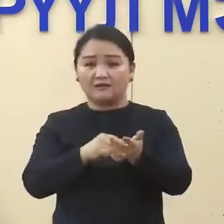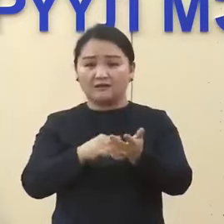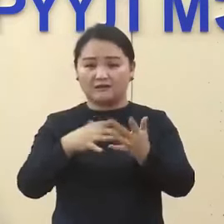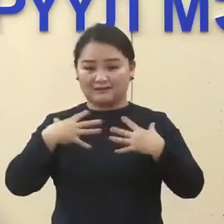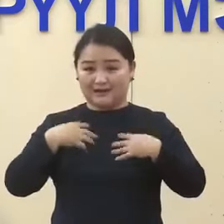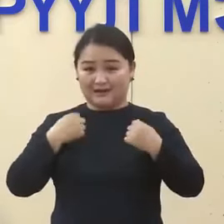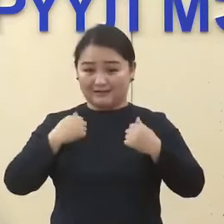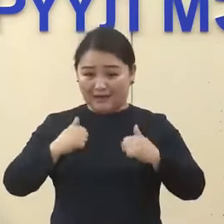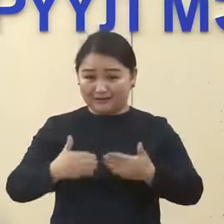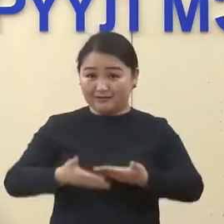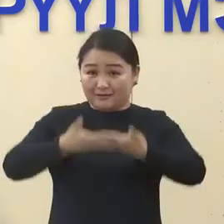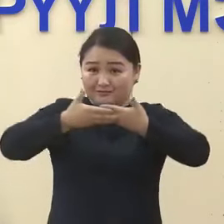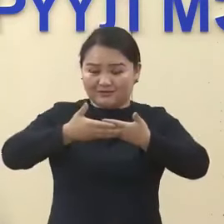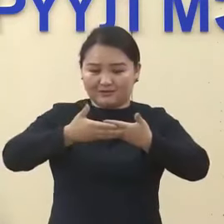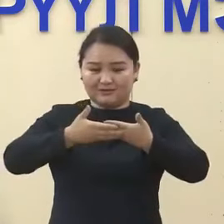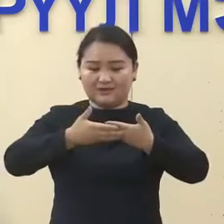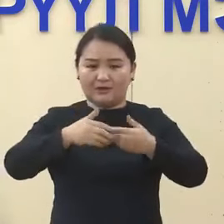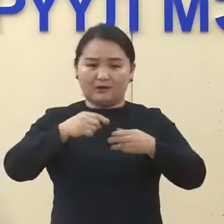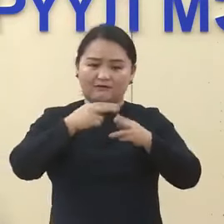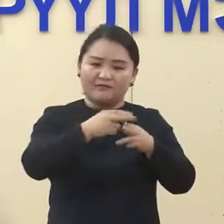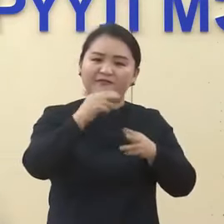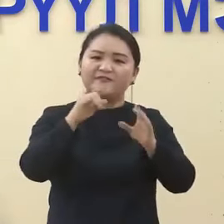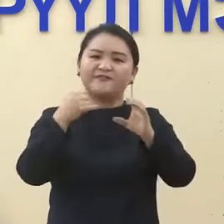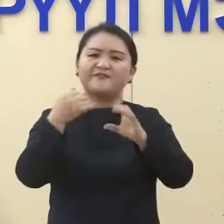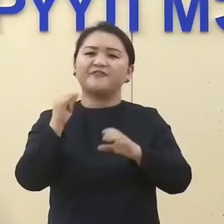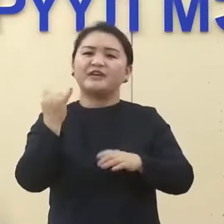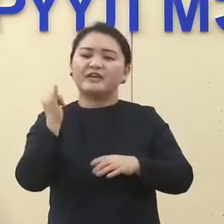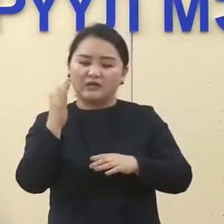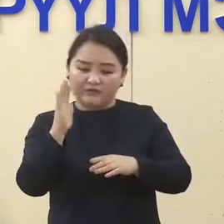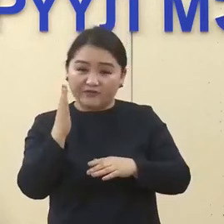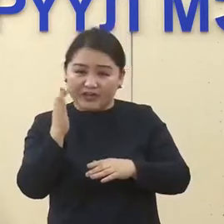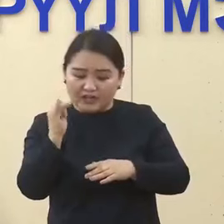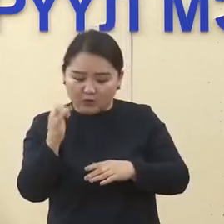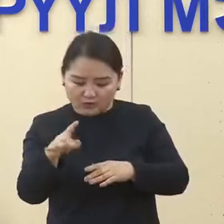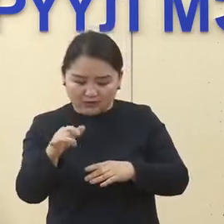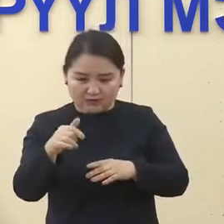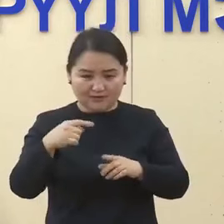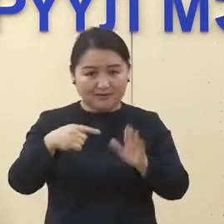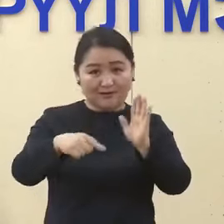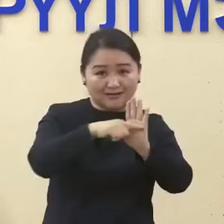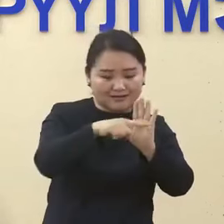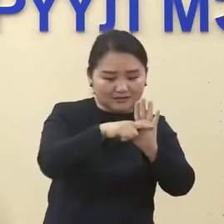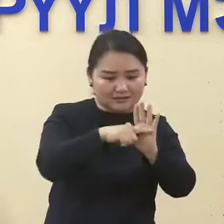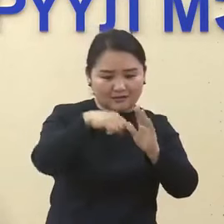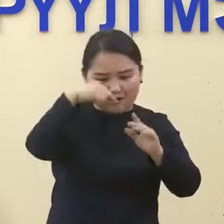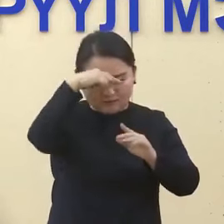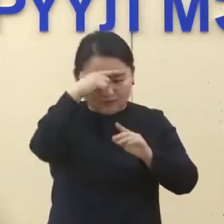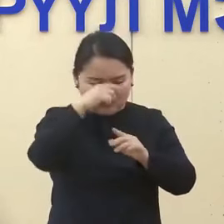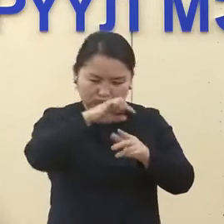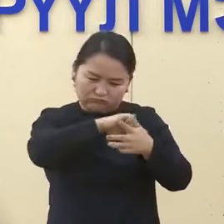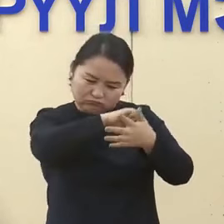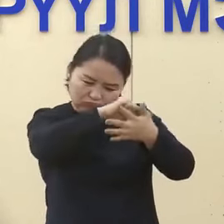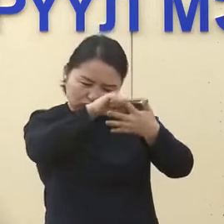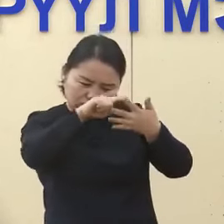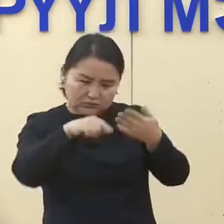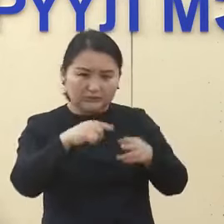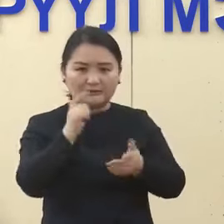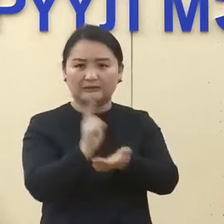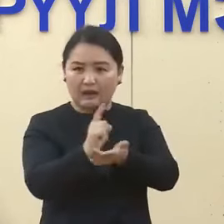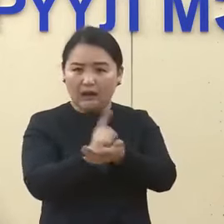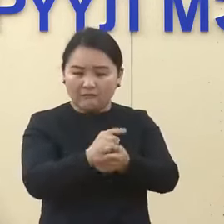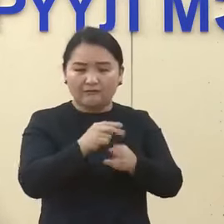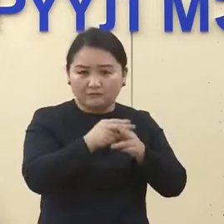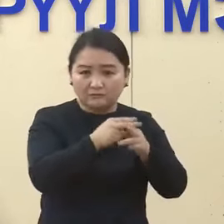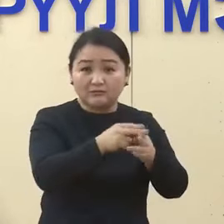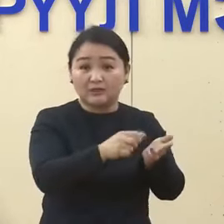антибиотик эмчилгээ шаарддаг ийм одоо өвчин бол хүнд явцтай байна гэдгийг бид нарт онцгойлон анхааруулж ирсэн. Манай одоо халдварт